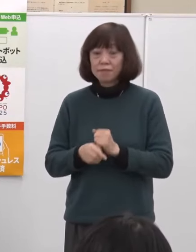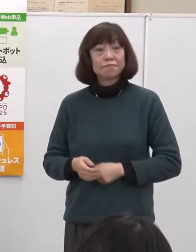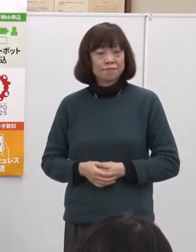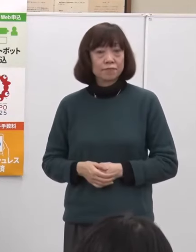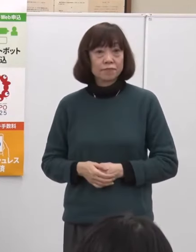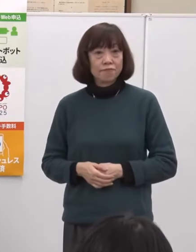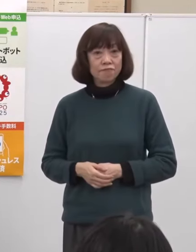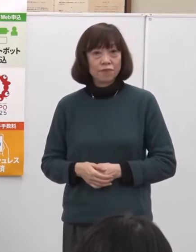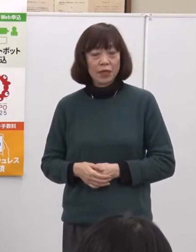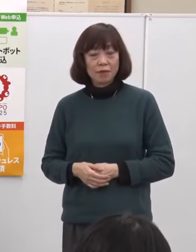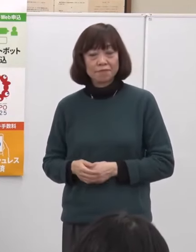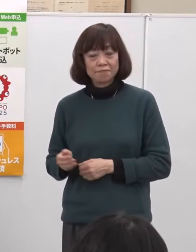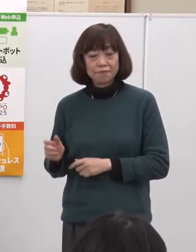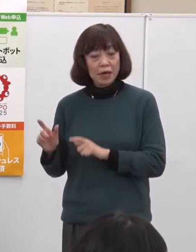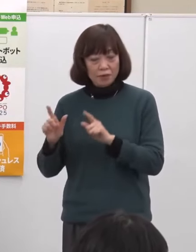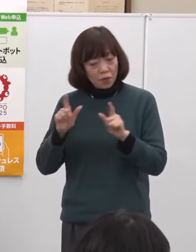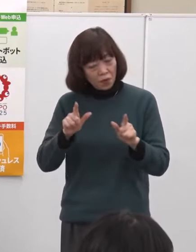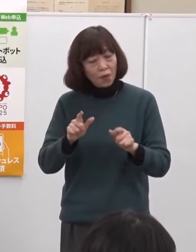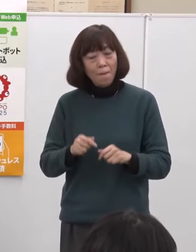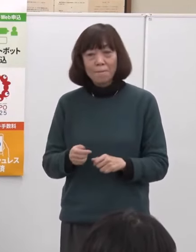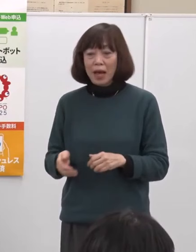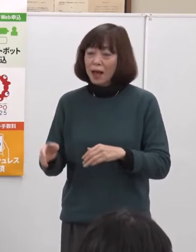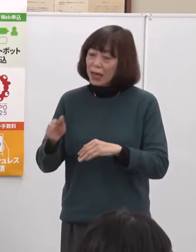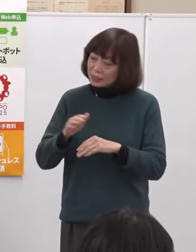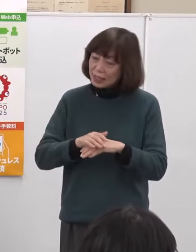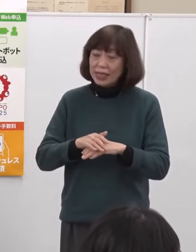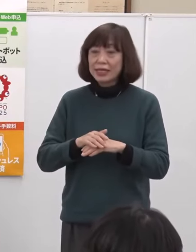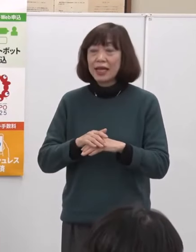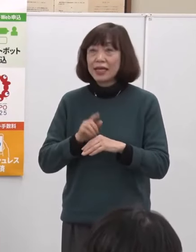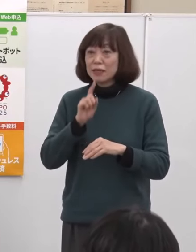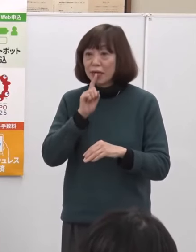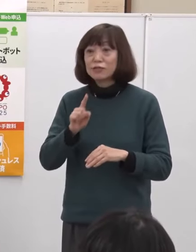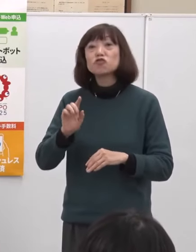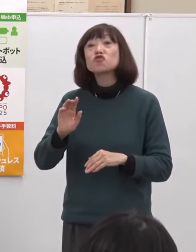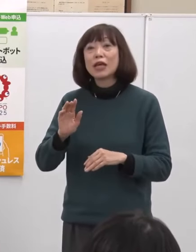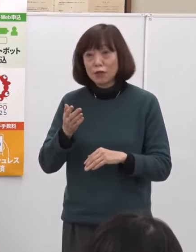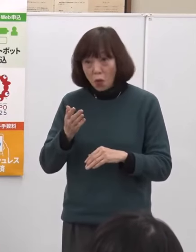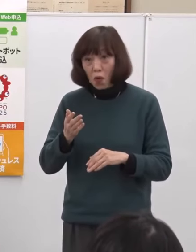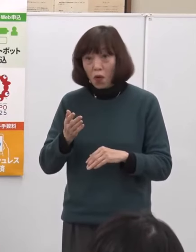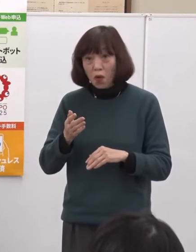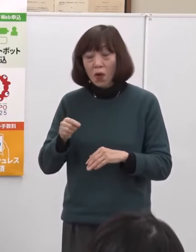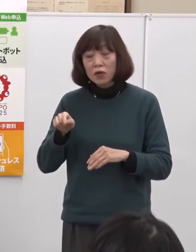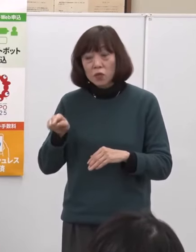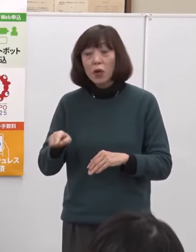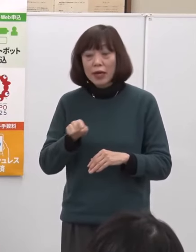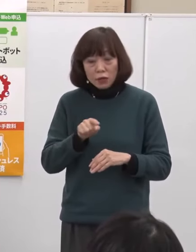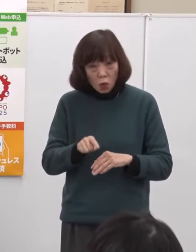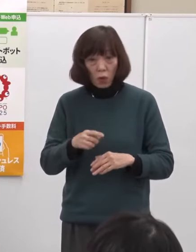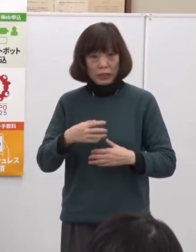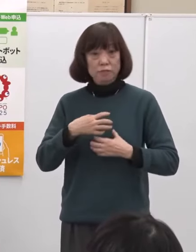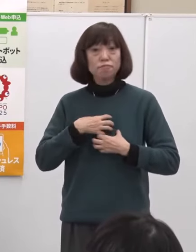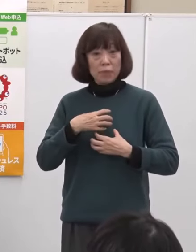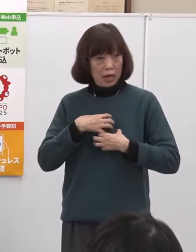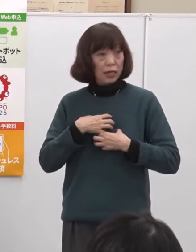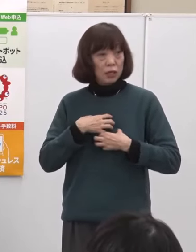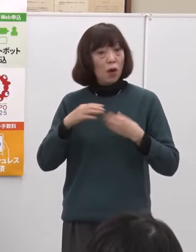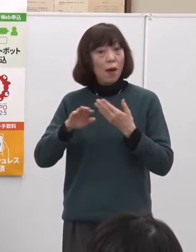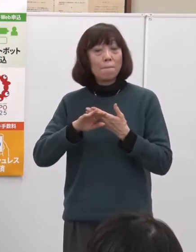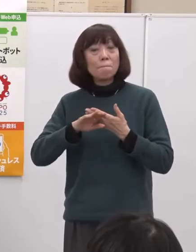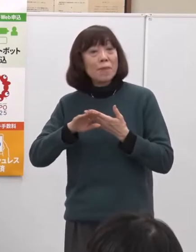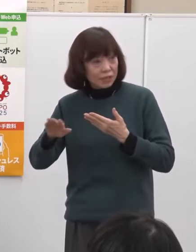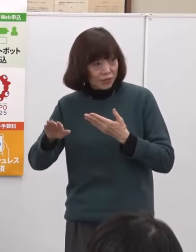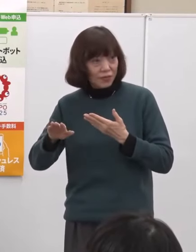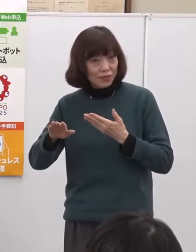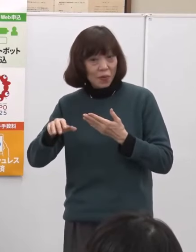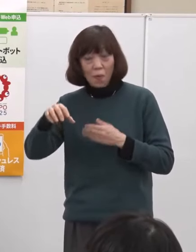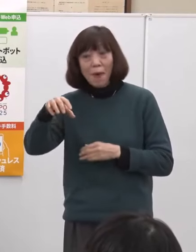重ねてになるんですけど、地盤沈下や液状化等に関するご懸念に関しては別途機